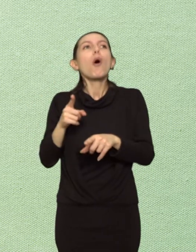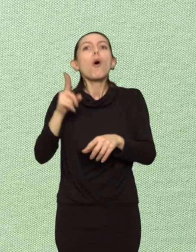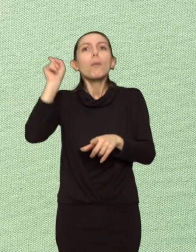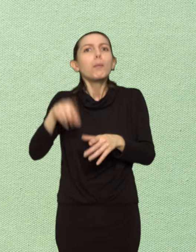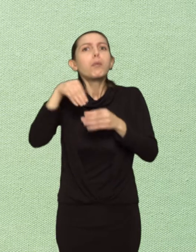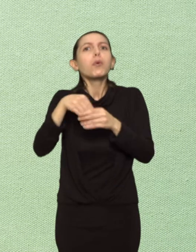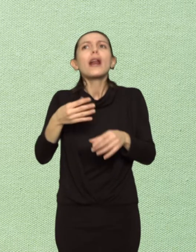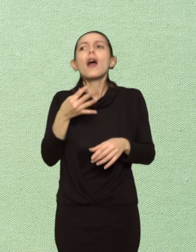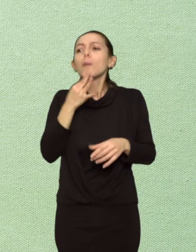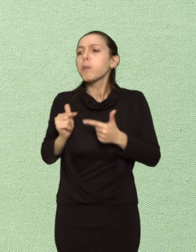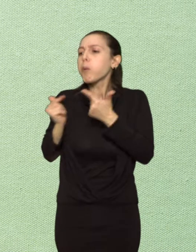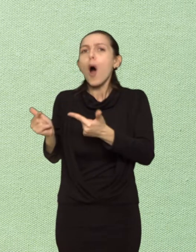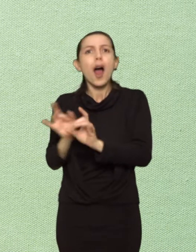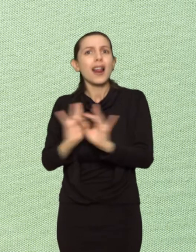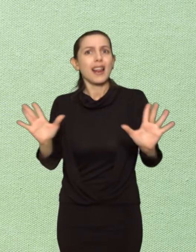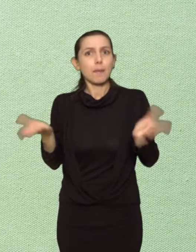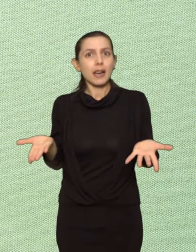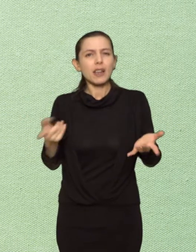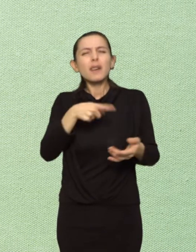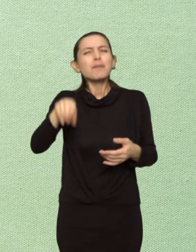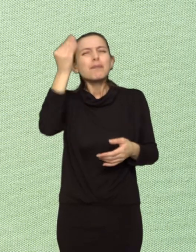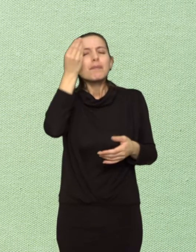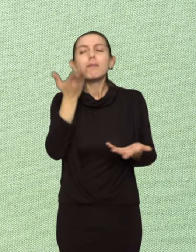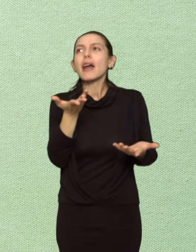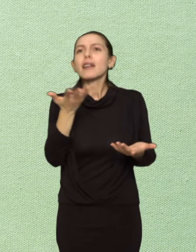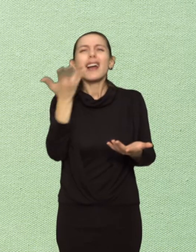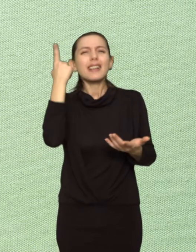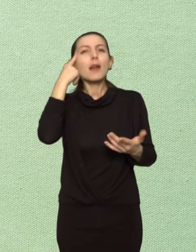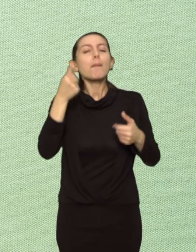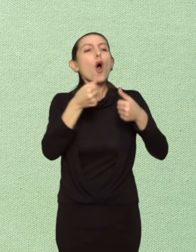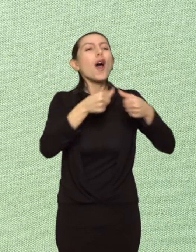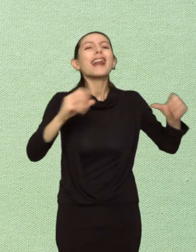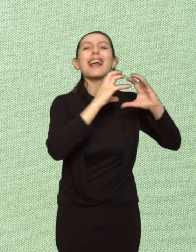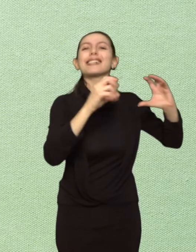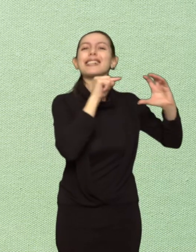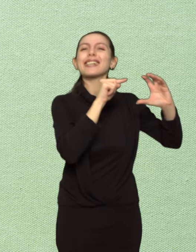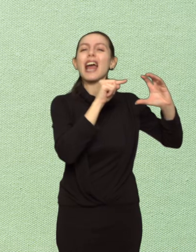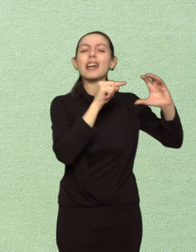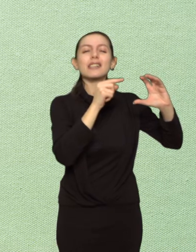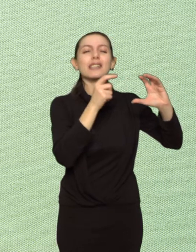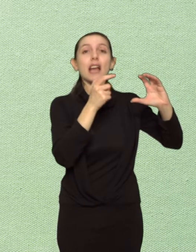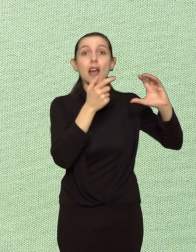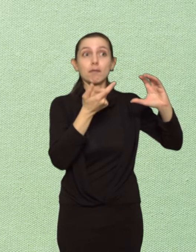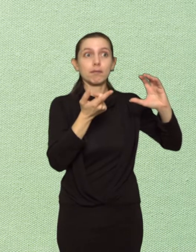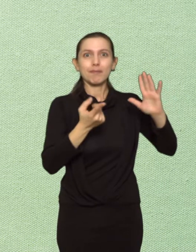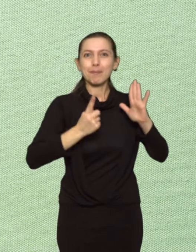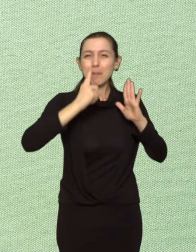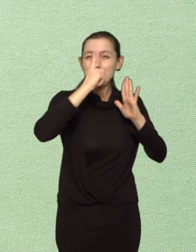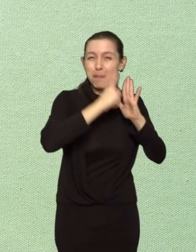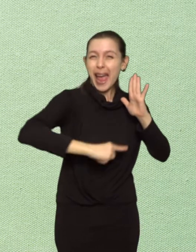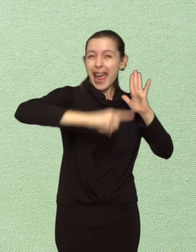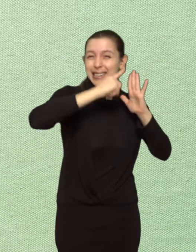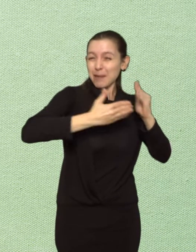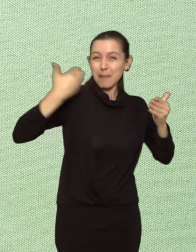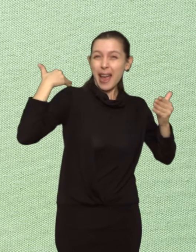avere la possibilità di libertà. Se pensiamo come nelle residenze per mesi non è stato